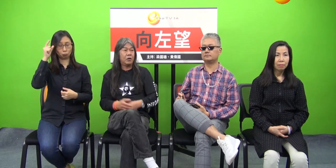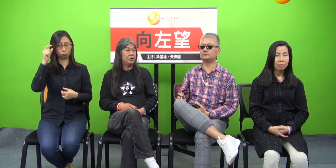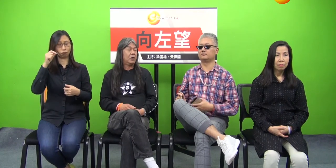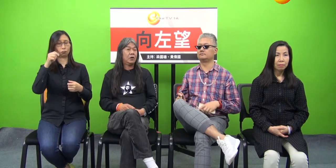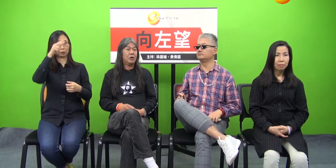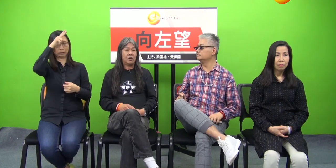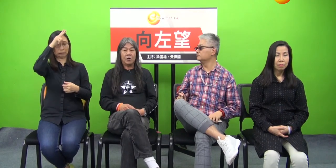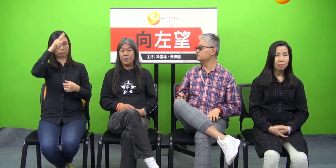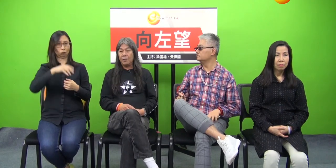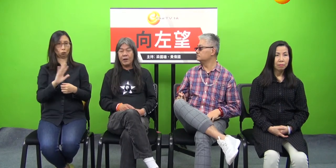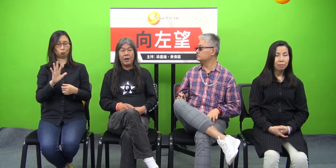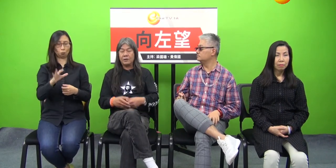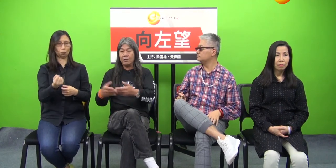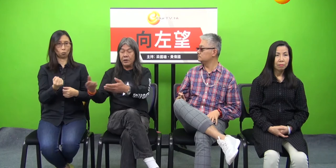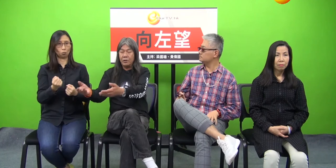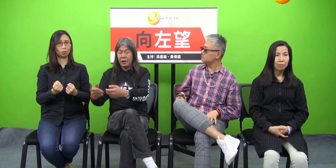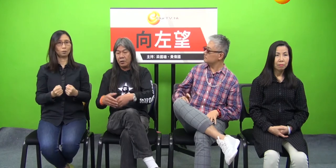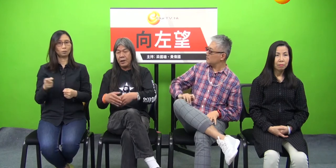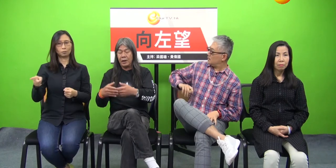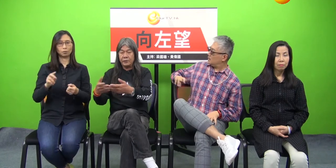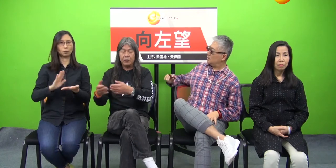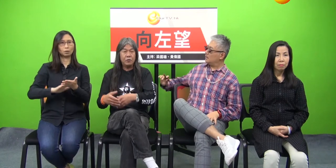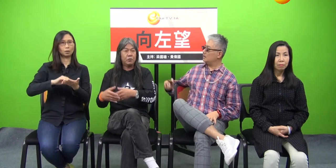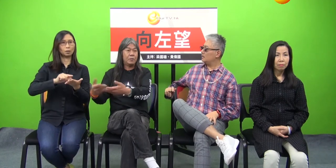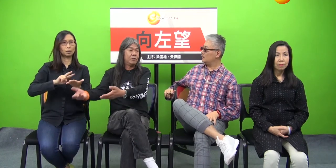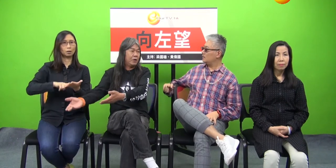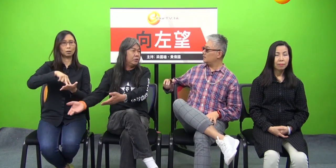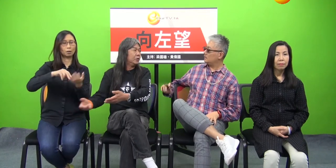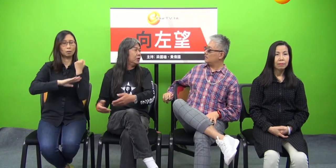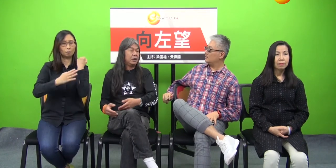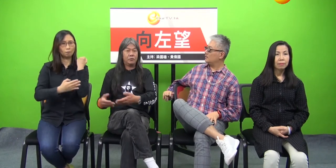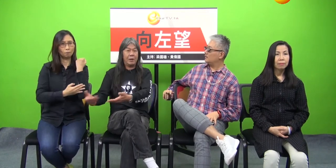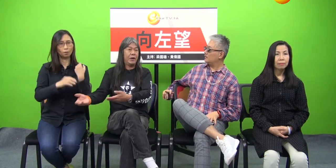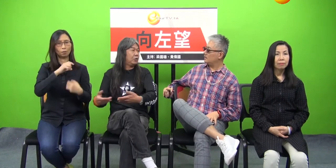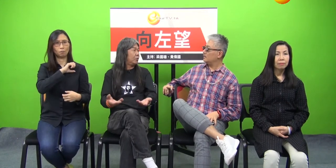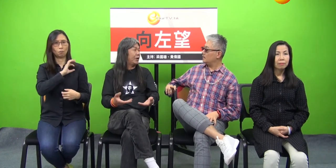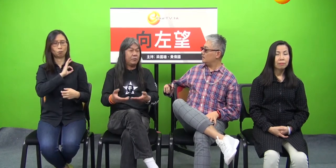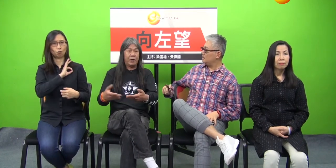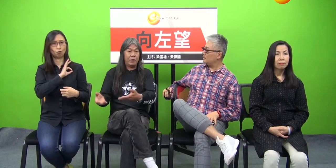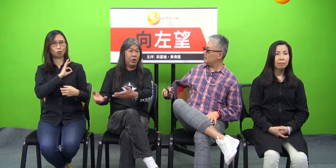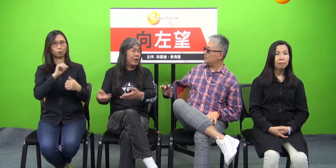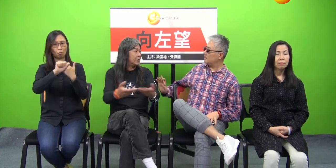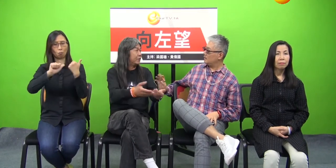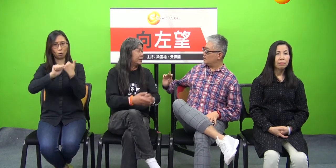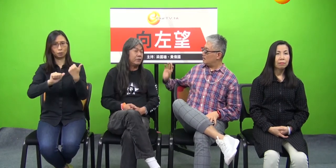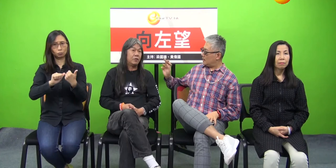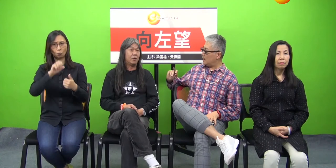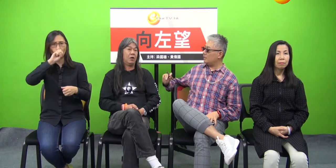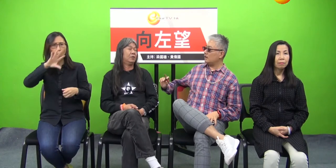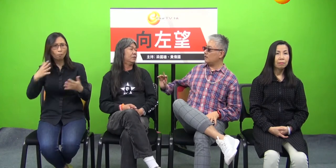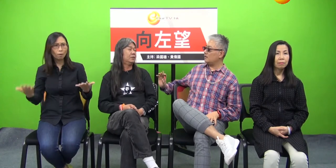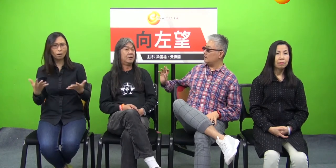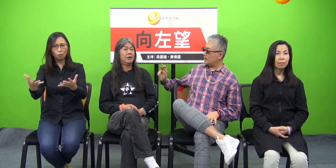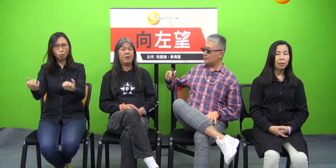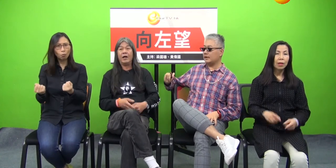會嗰班咁行政委員會嗰班委員。凭咩去攞俾话又攞翻钱俾翻政府啊？ 阿毛